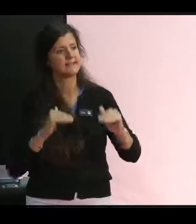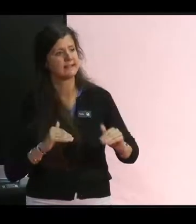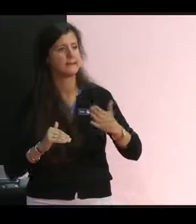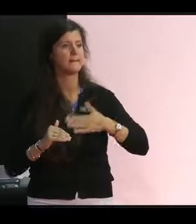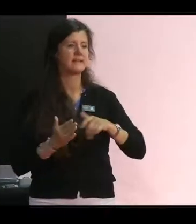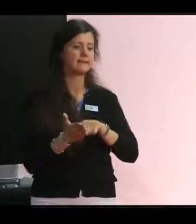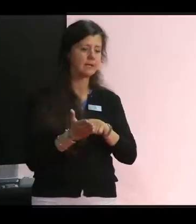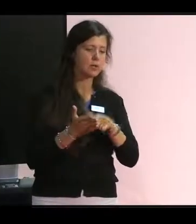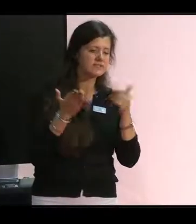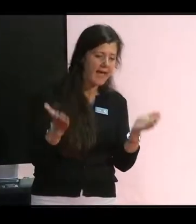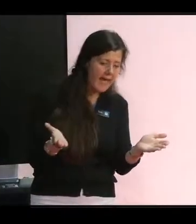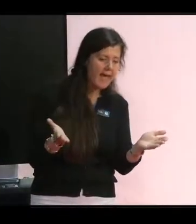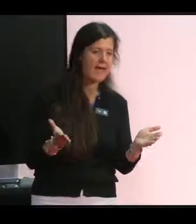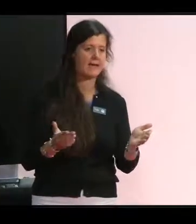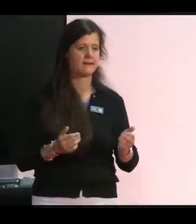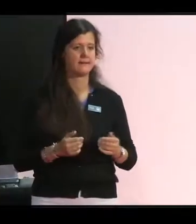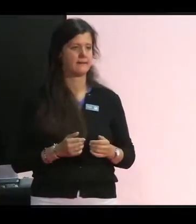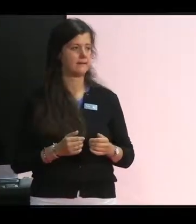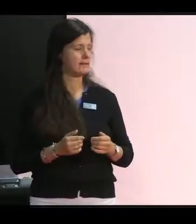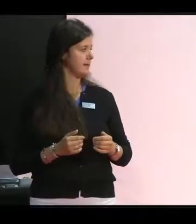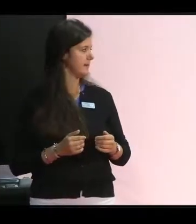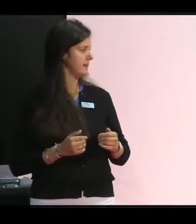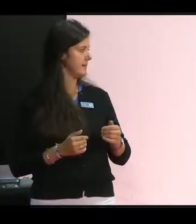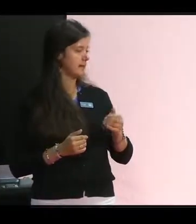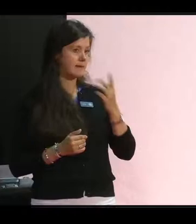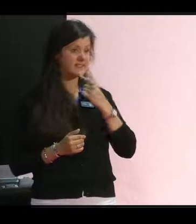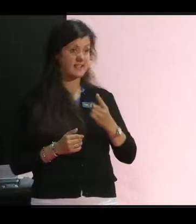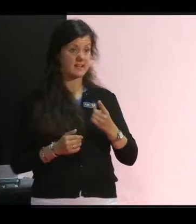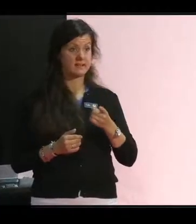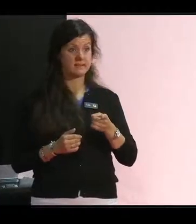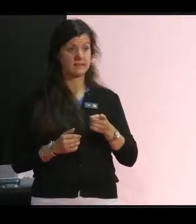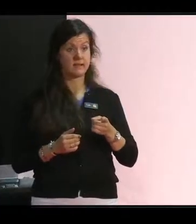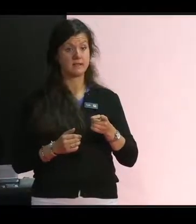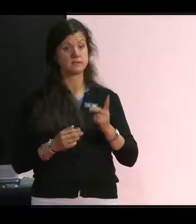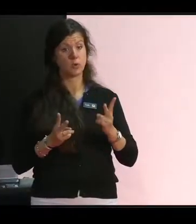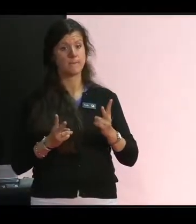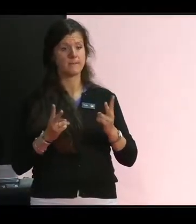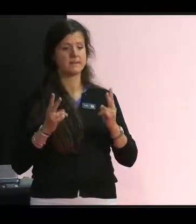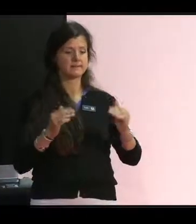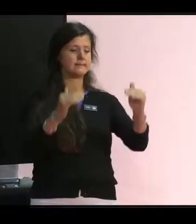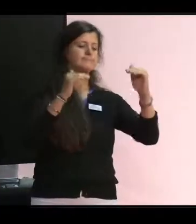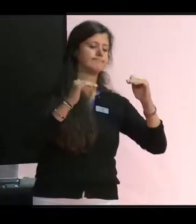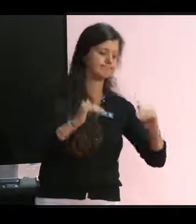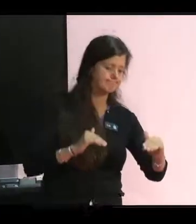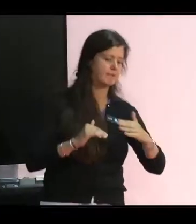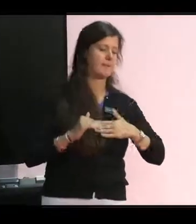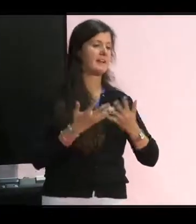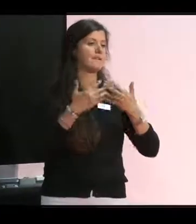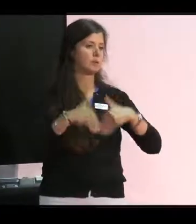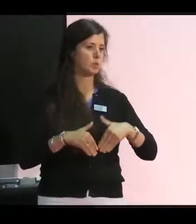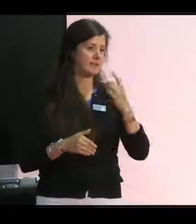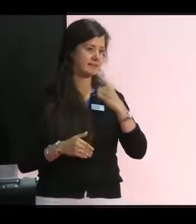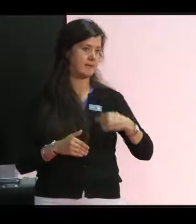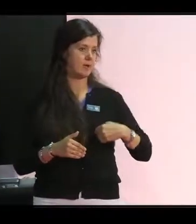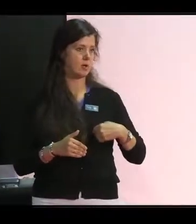diagnoser är... alltså de nedsätter min funktion liksom. Och jag ser inte riktigt det som något negativt, utan det bara är,